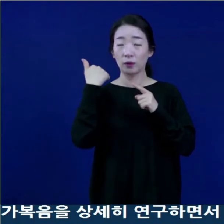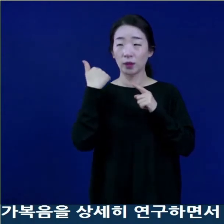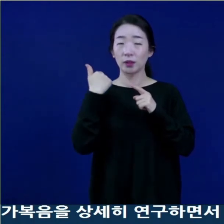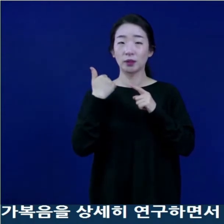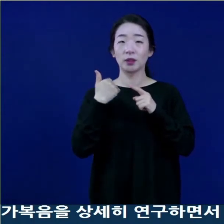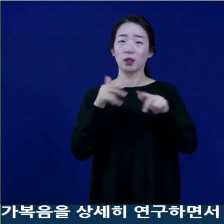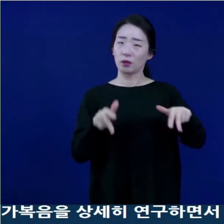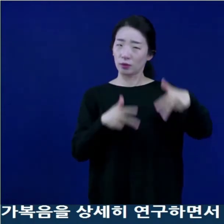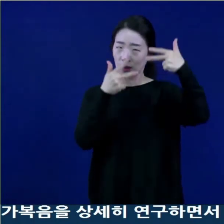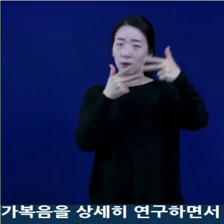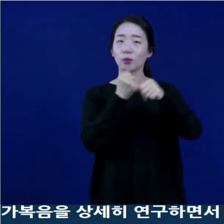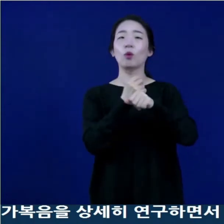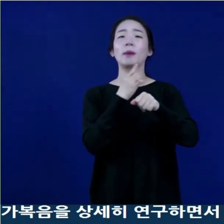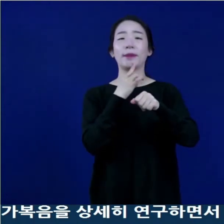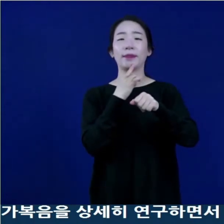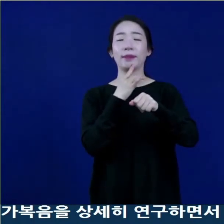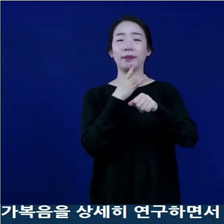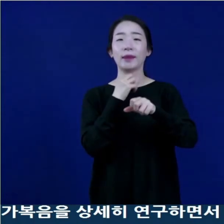어떤 현장감이 없습니다.